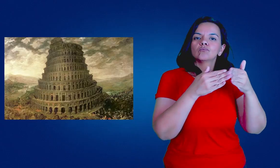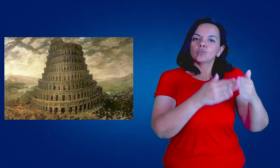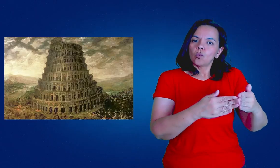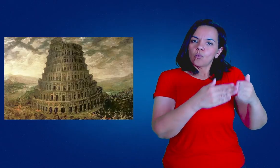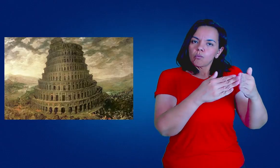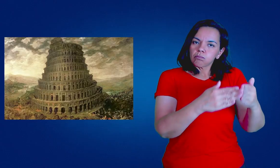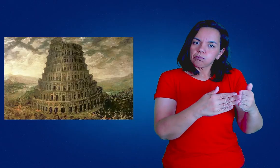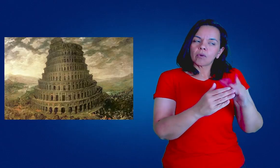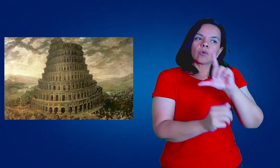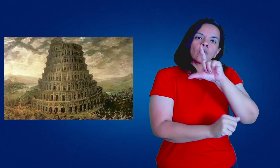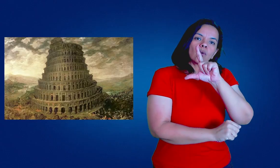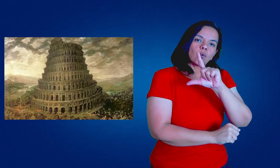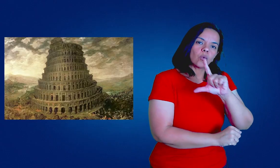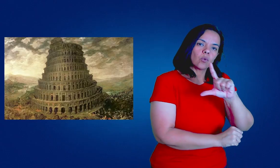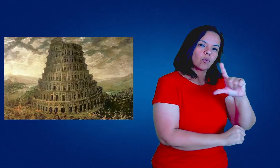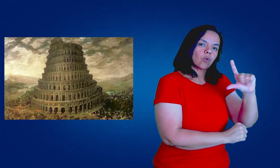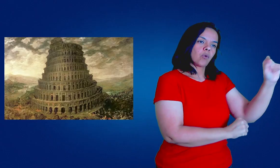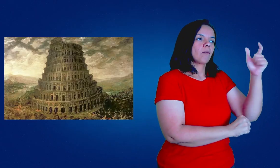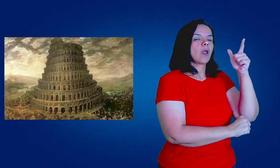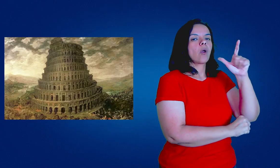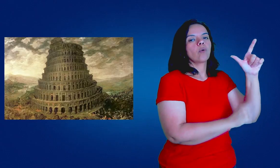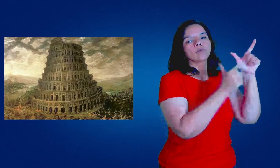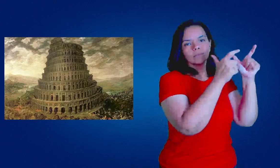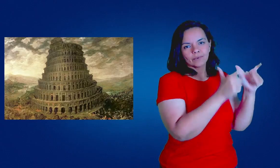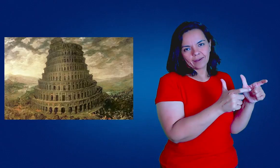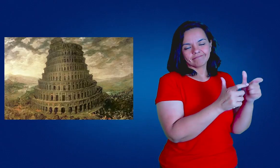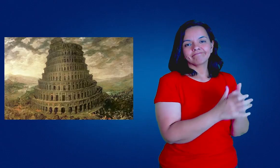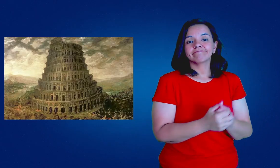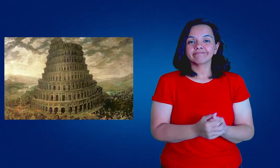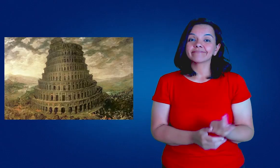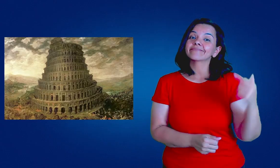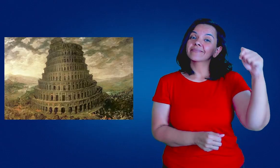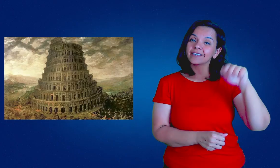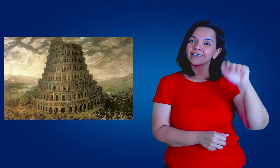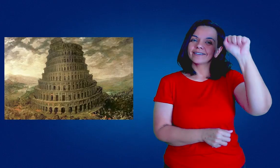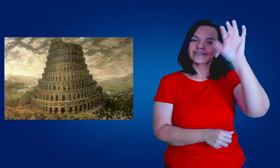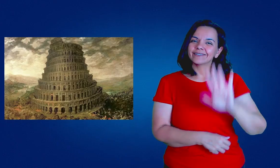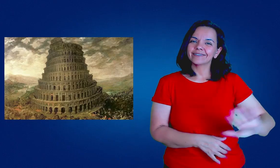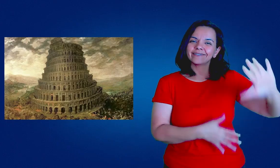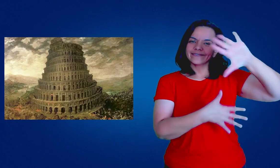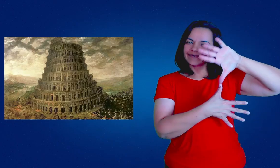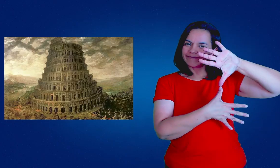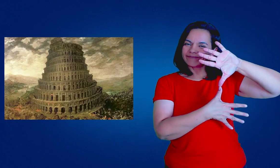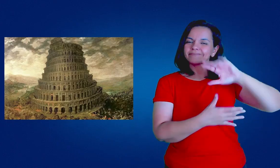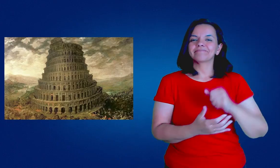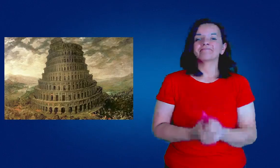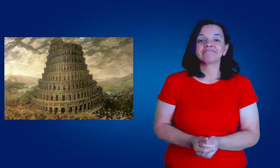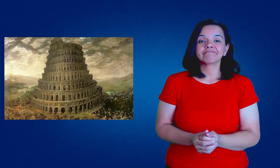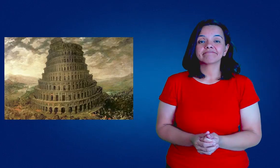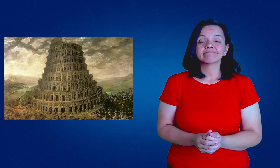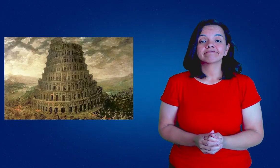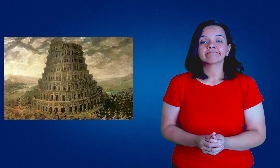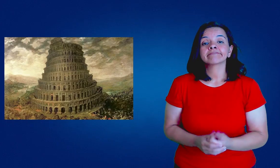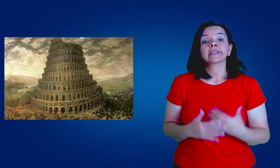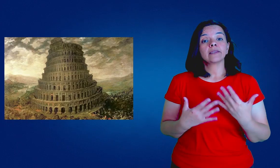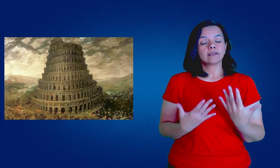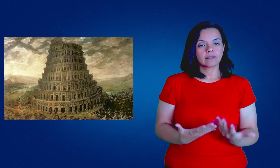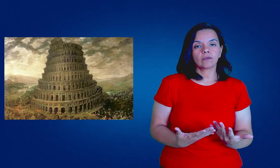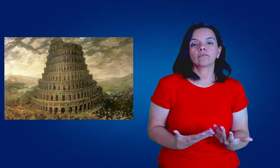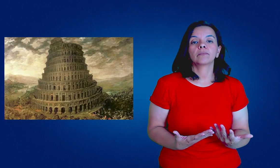família também construíram um navio e partiram para um outro lugar, aqui nas